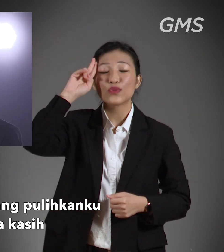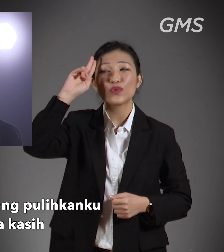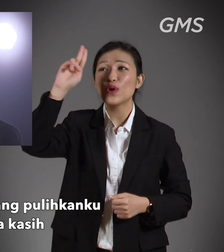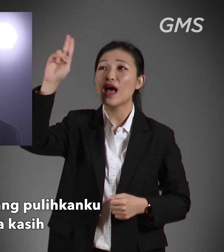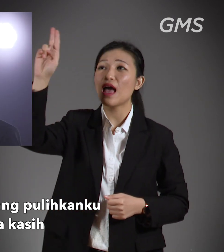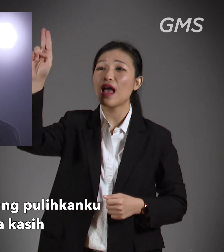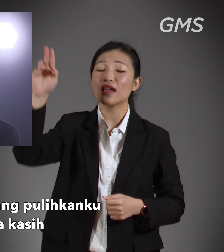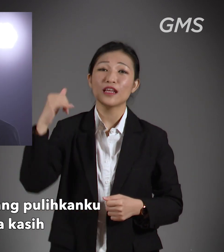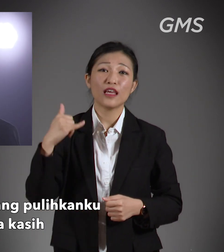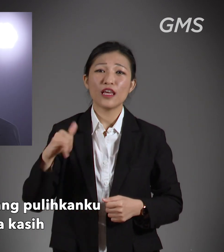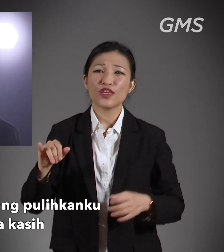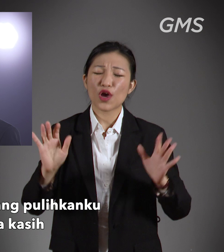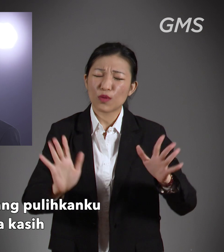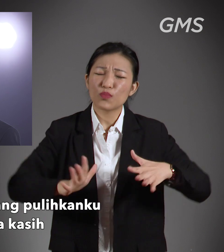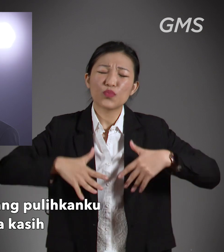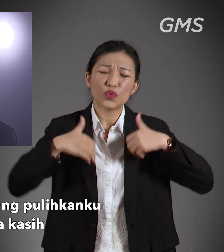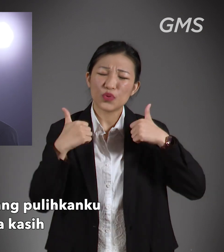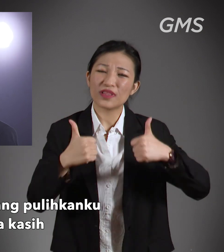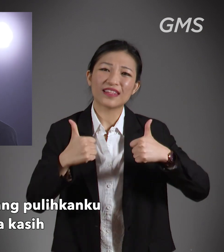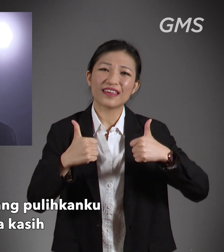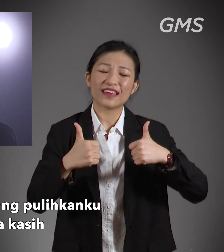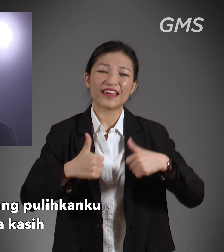Kau Tuhan yang